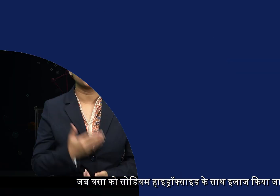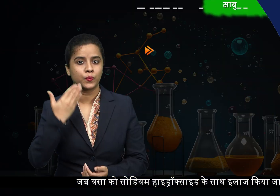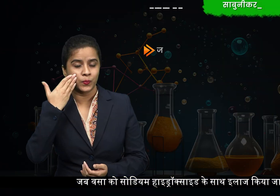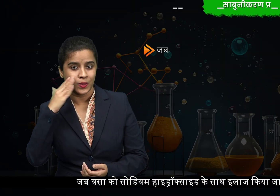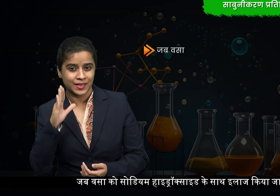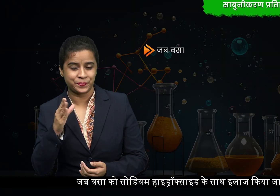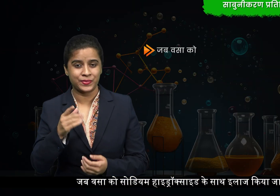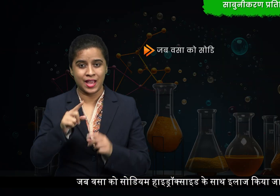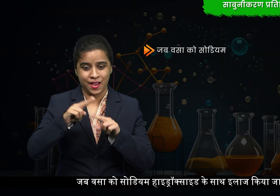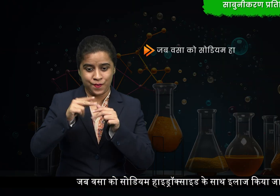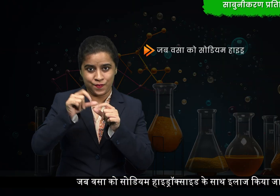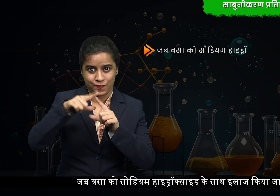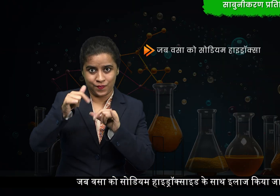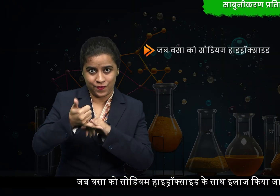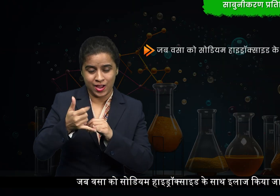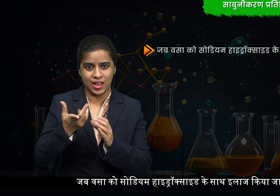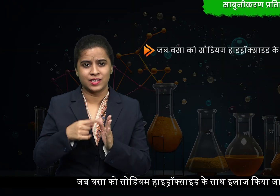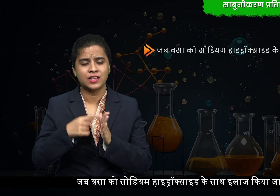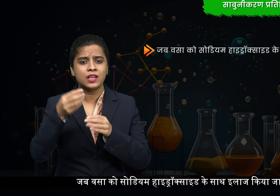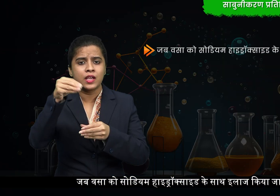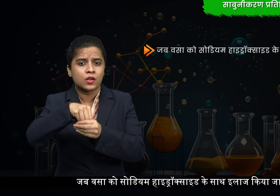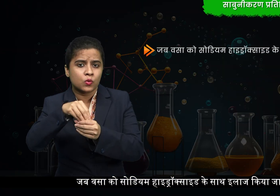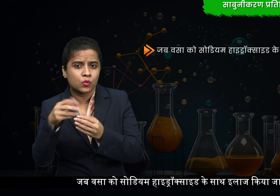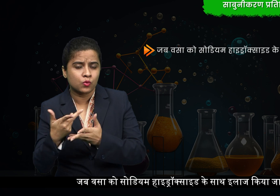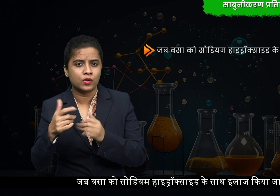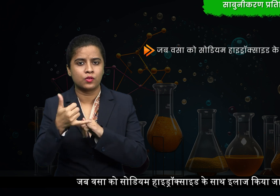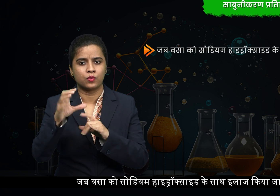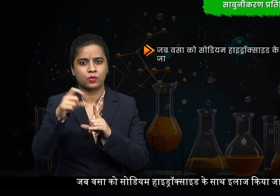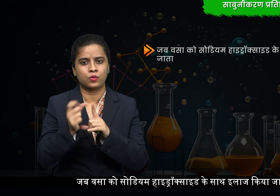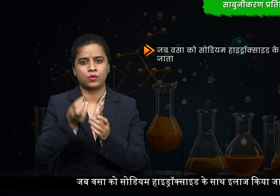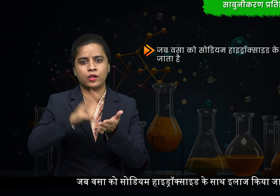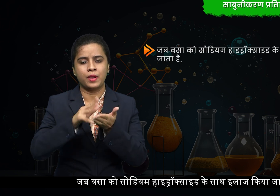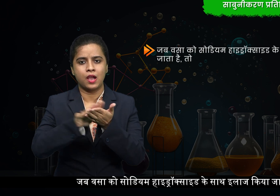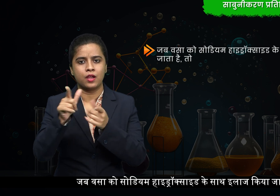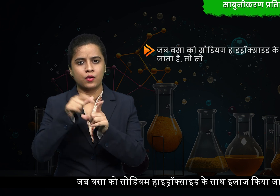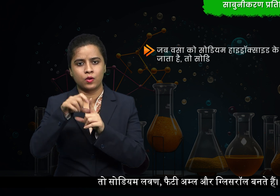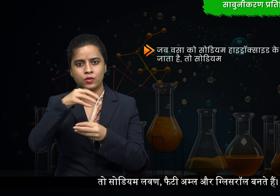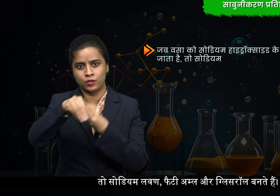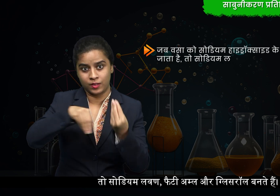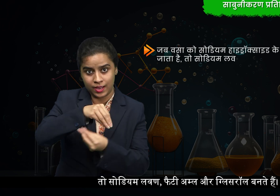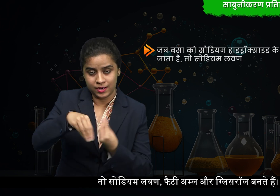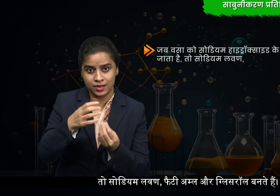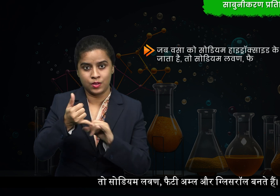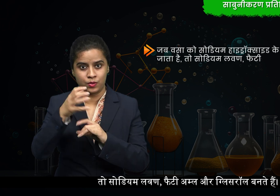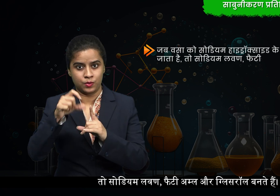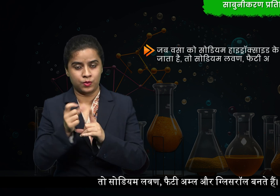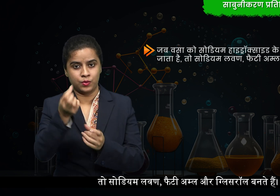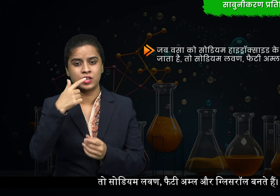जब वसा को सोडियम हाइड्रॉक्साइड के साथ इलाज किया जाता है तो सोडियम लवण,